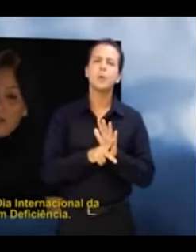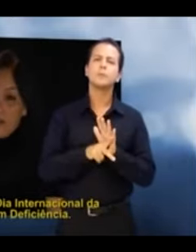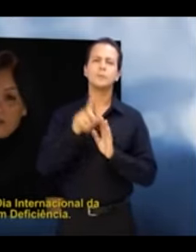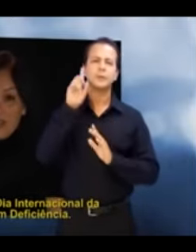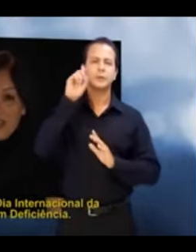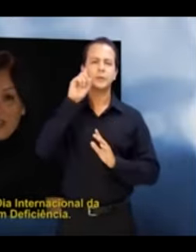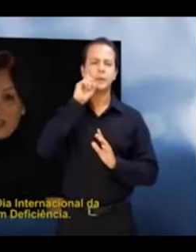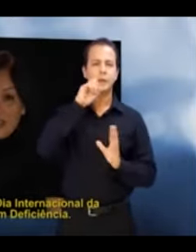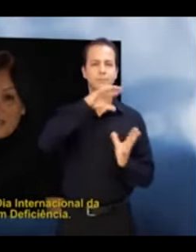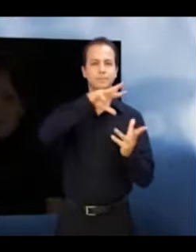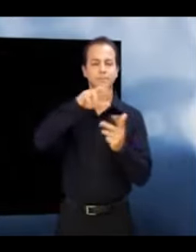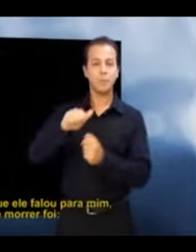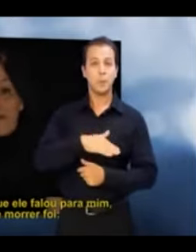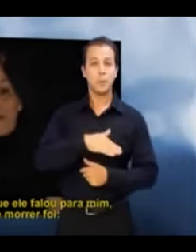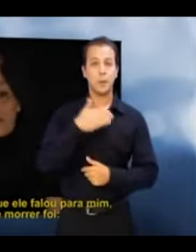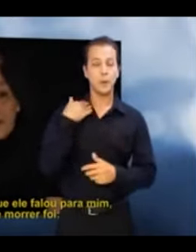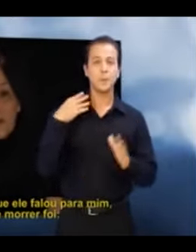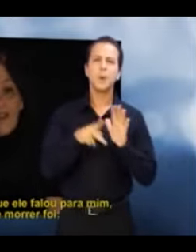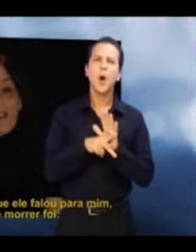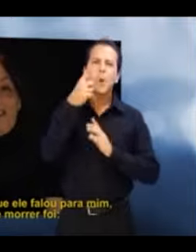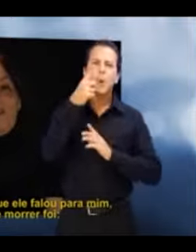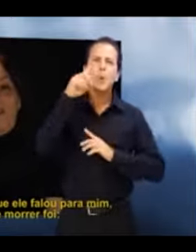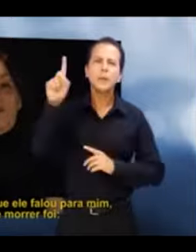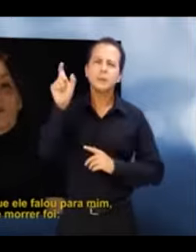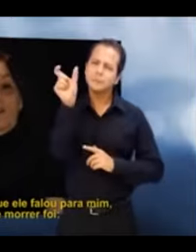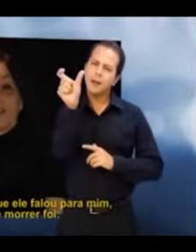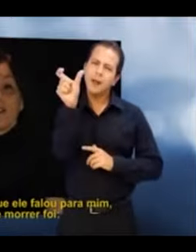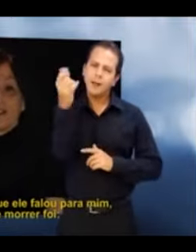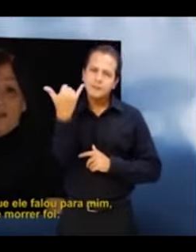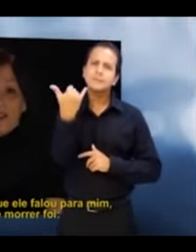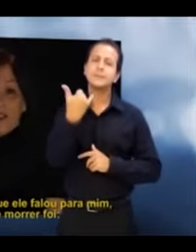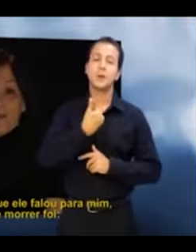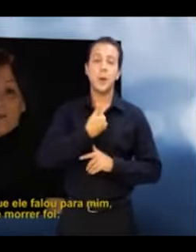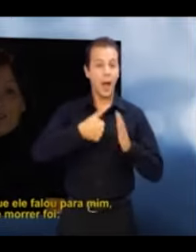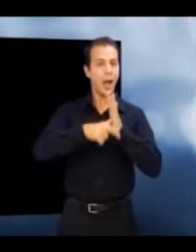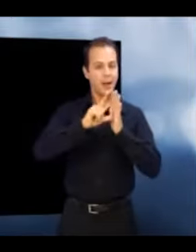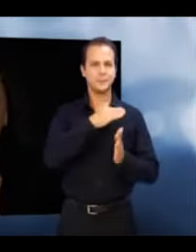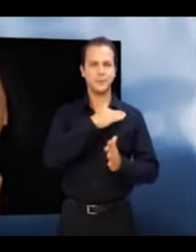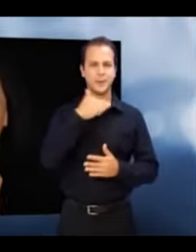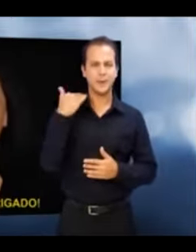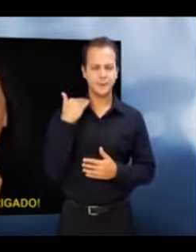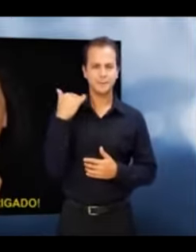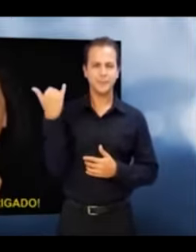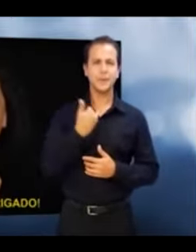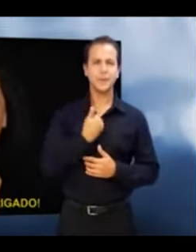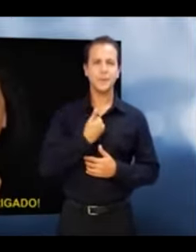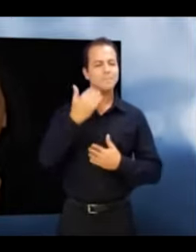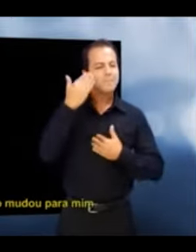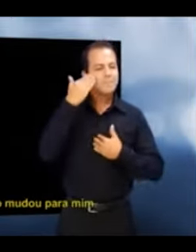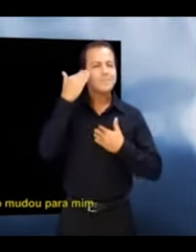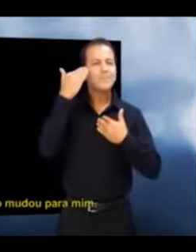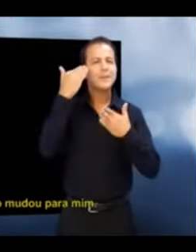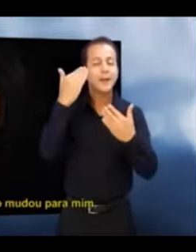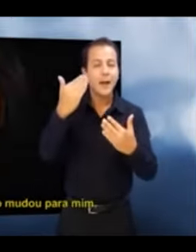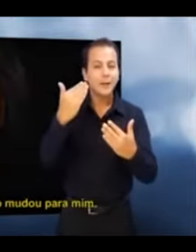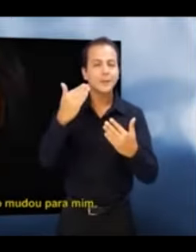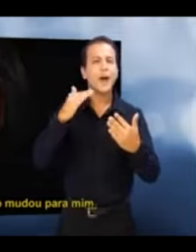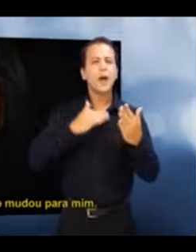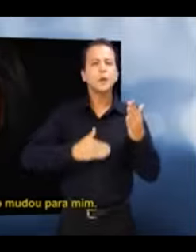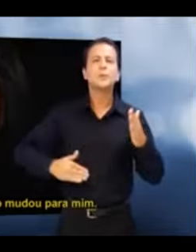da Pessoa com Deficiência. A última palavra que ele falou para mim antes de morrer foi obrigado. Foi daí